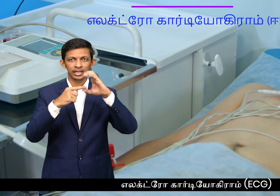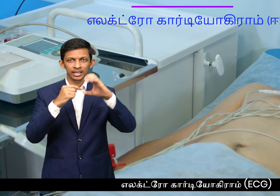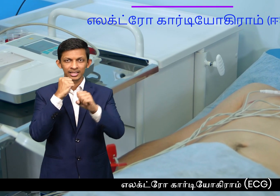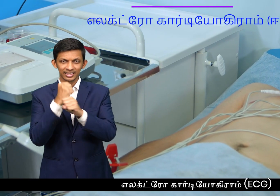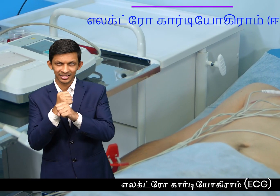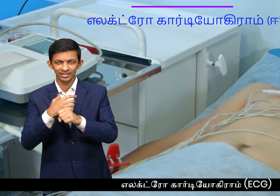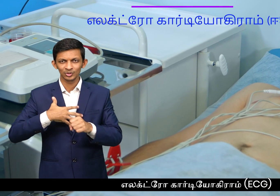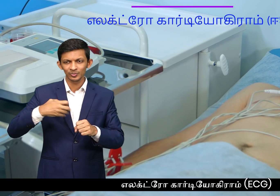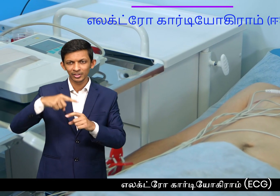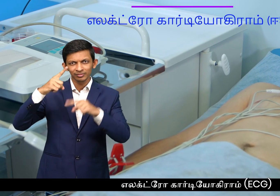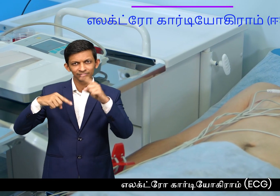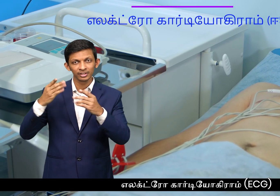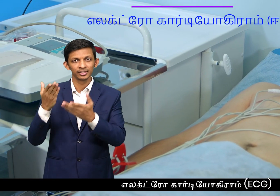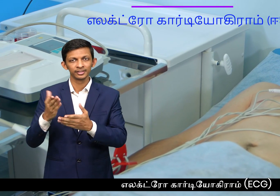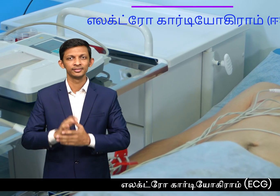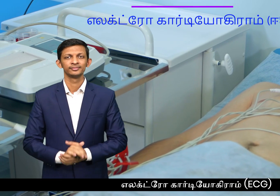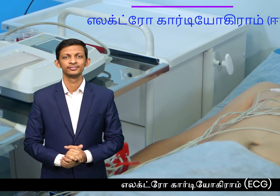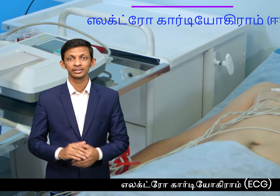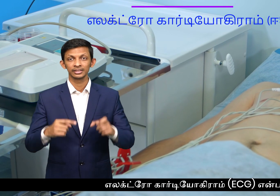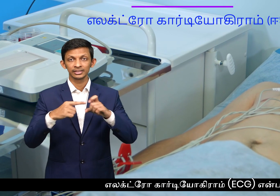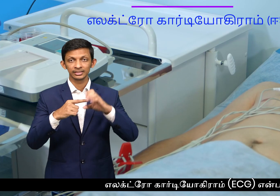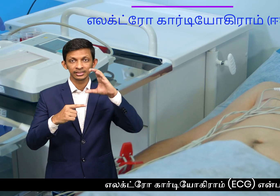எலக்ட்ரோகார்டியோகிராம் அதாவது இசிஜி.